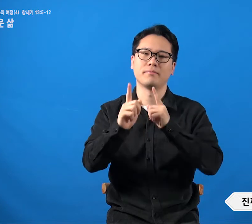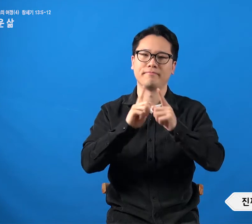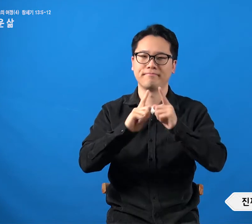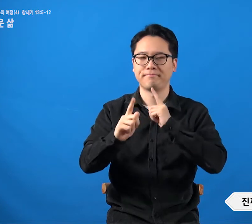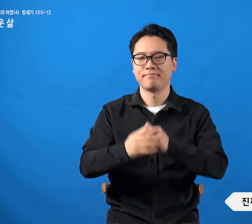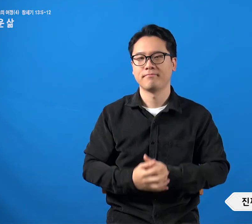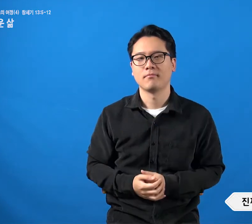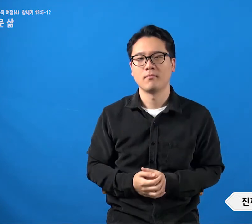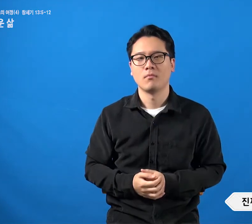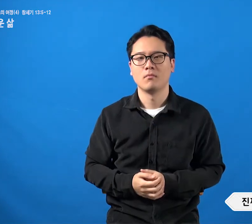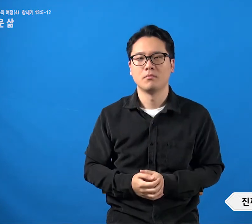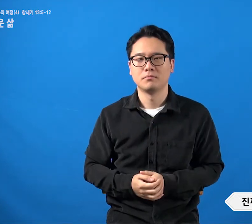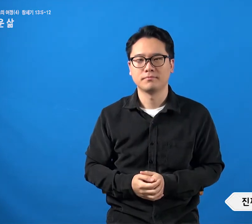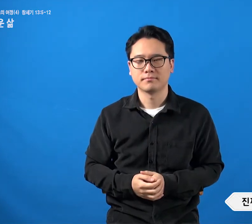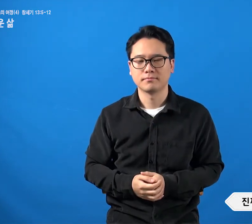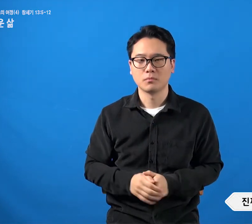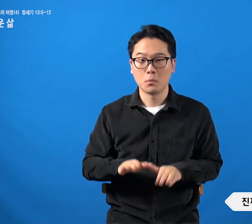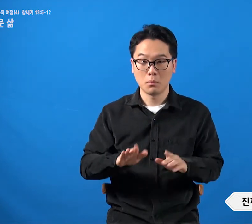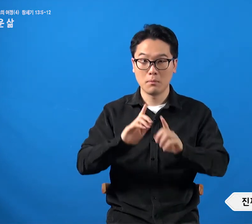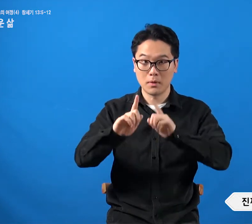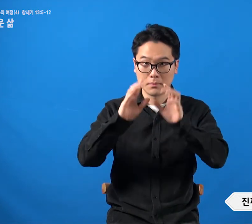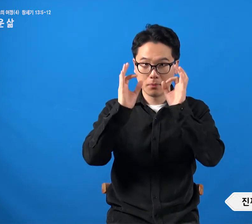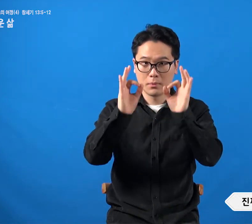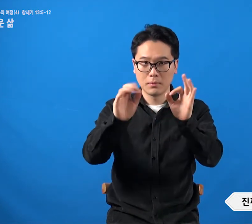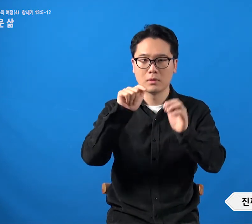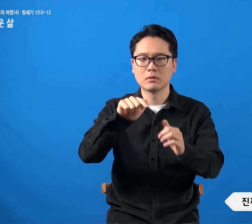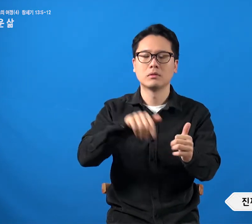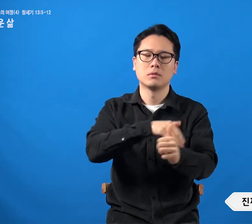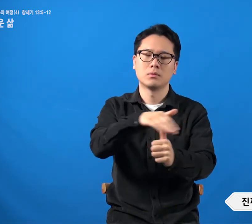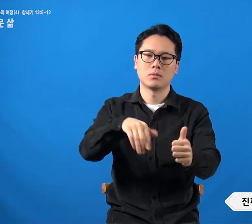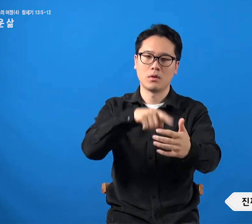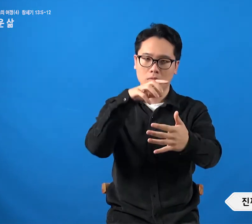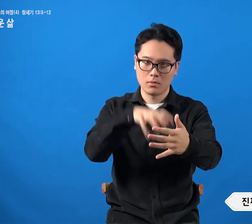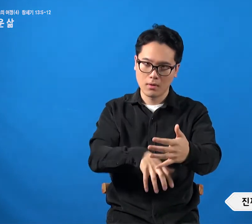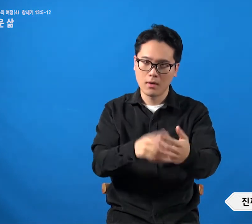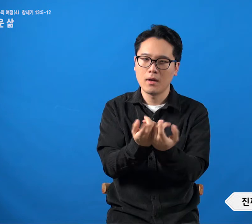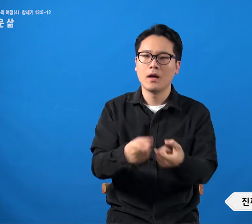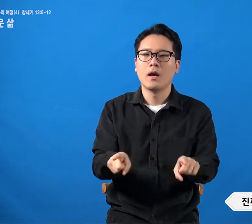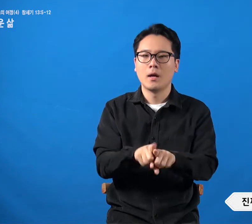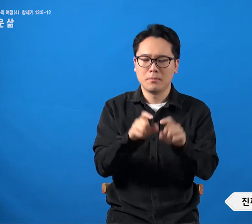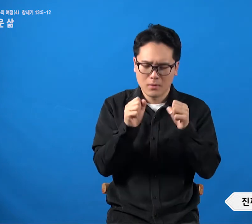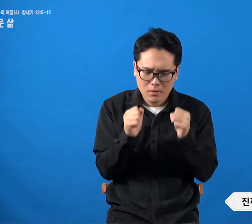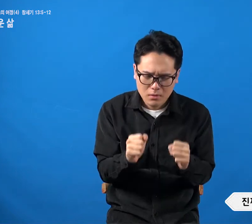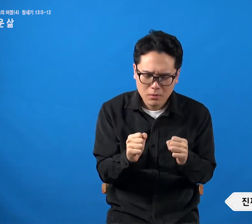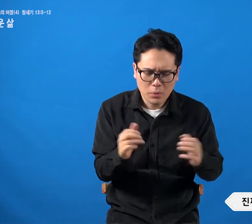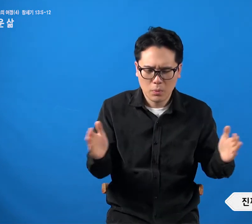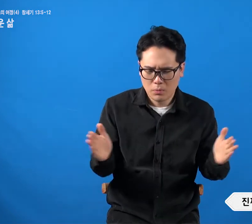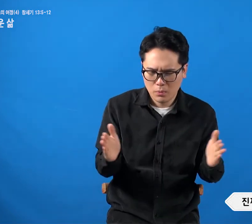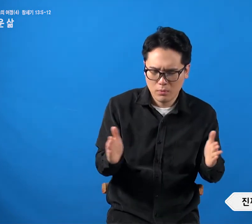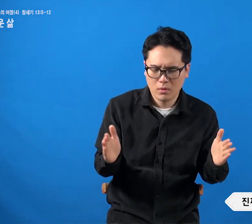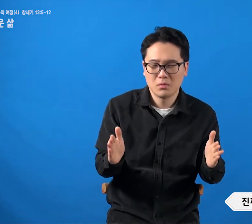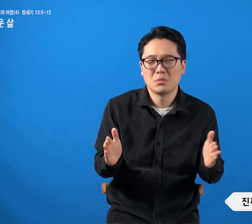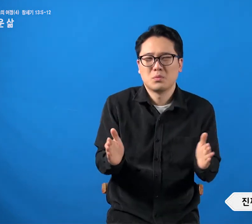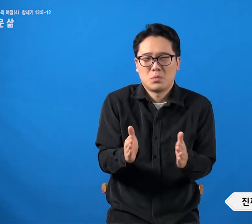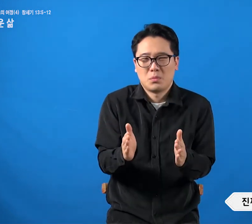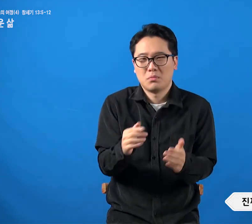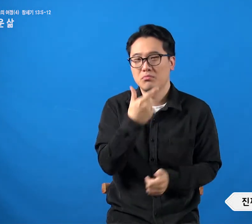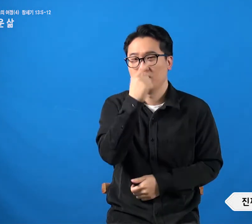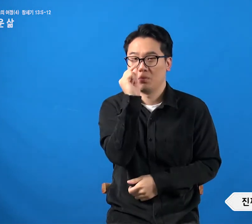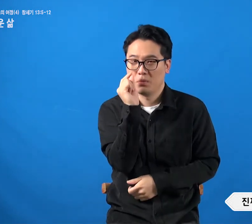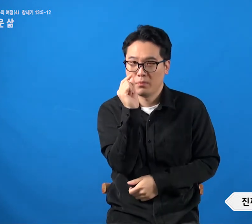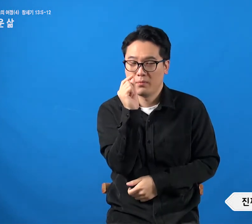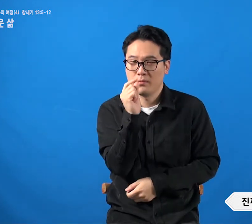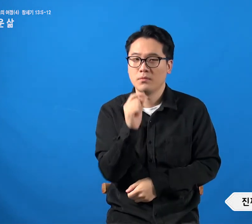이야기합니다. 오늘 말씀을 보니까 그 환경 가운데 함께 있을 수 있는 공간이 없었습니다. 아니,